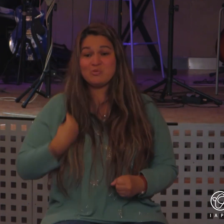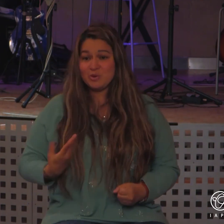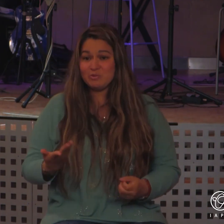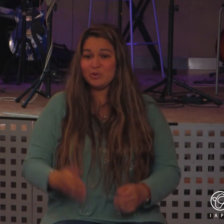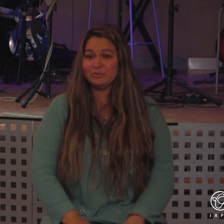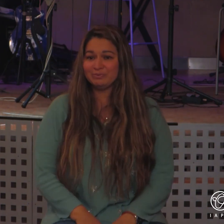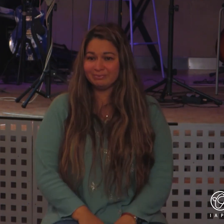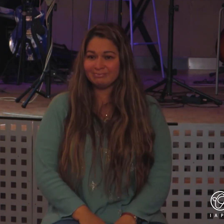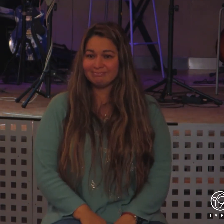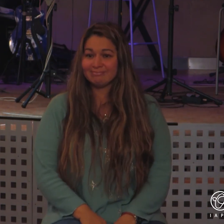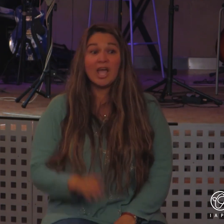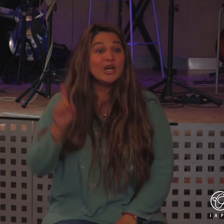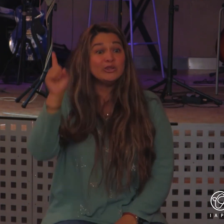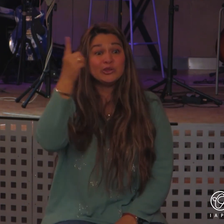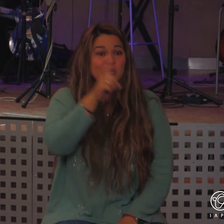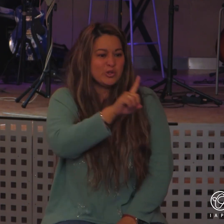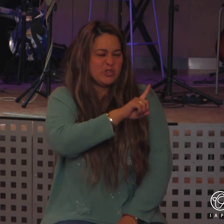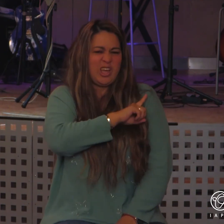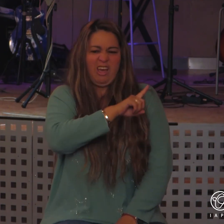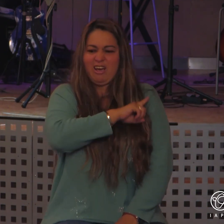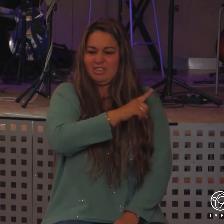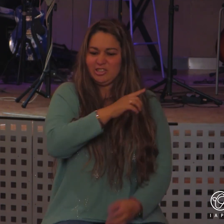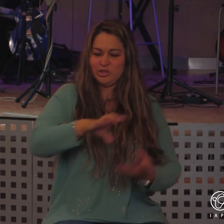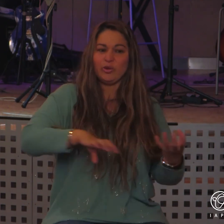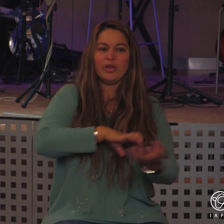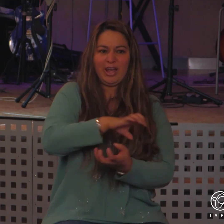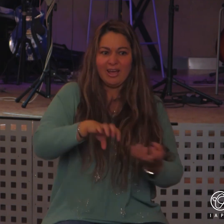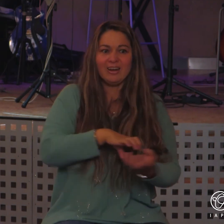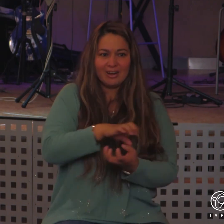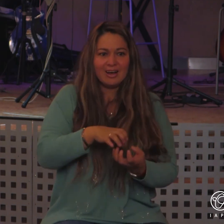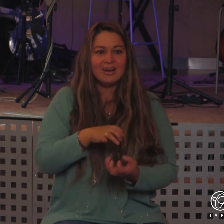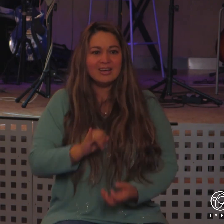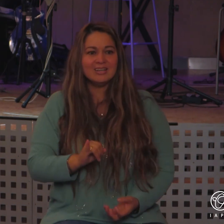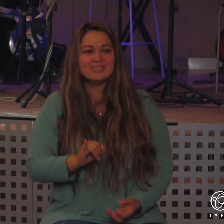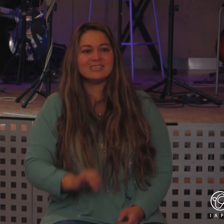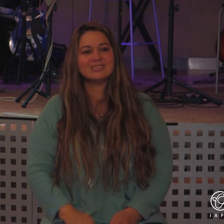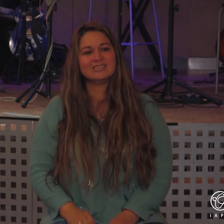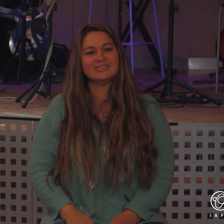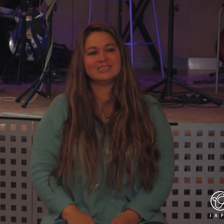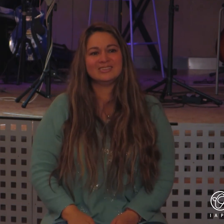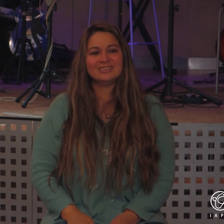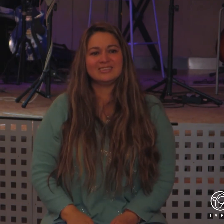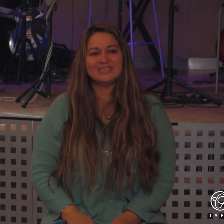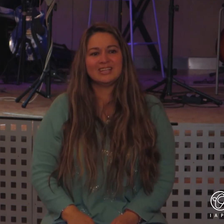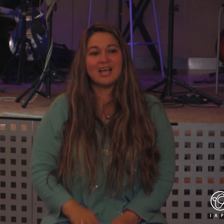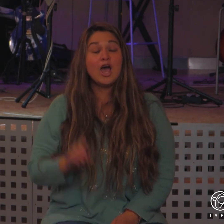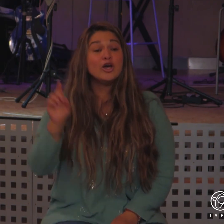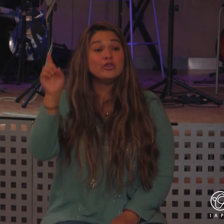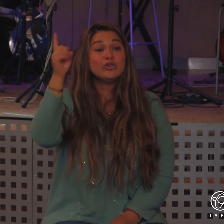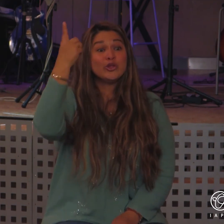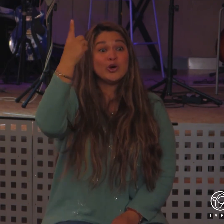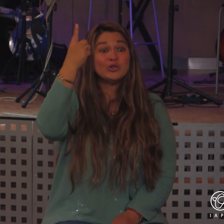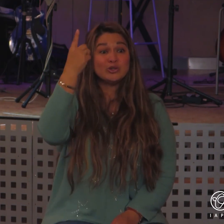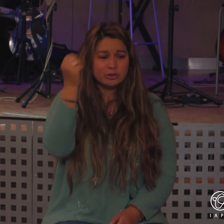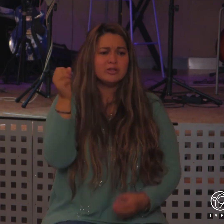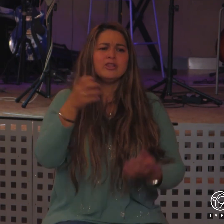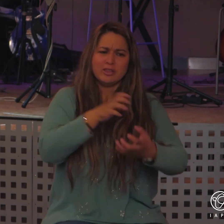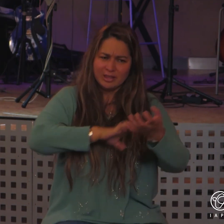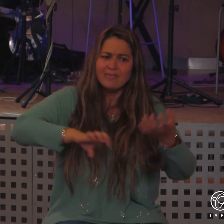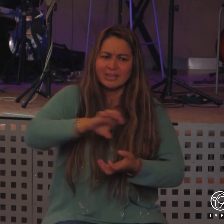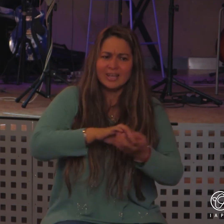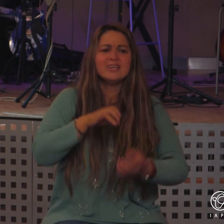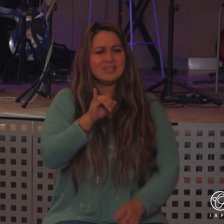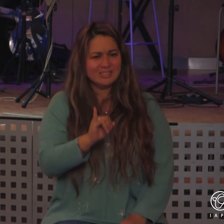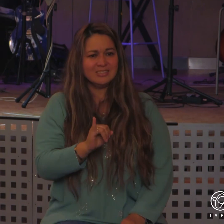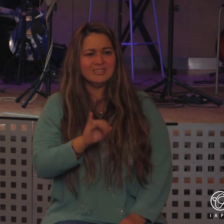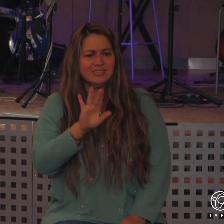de guerra, Dios de batalla. Pero no solo Dios de guerra, Dios de batalla, es Dios de victoria.